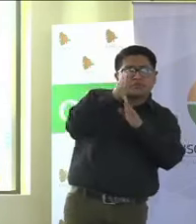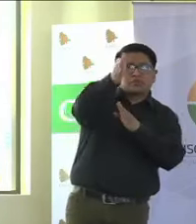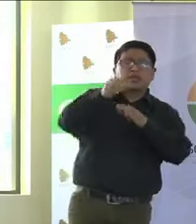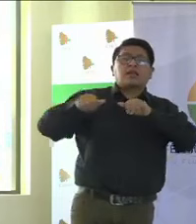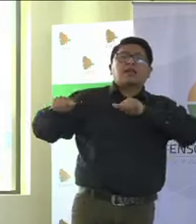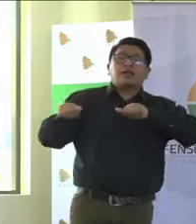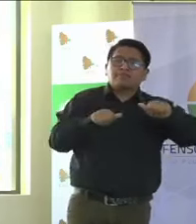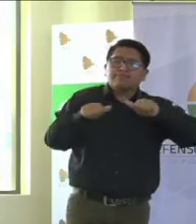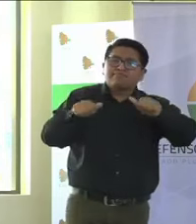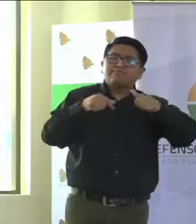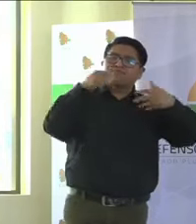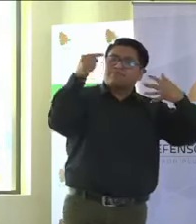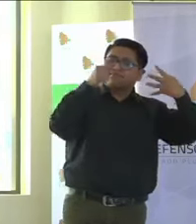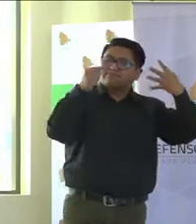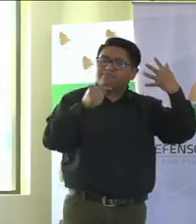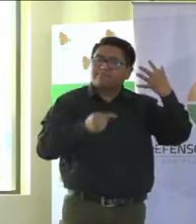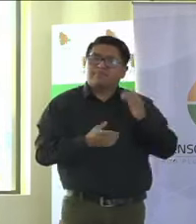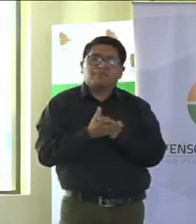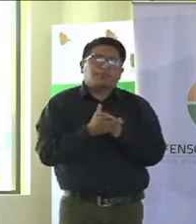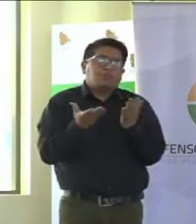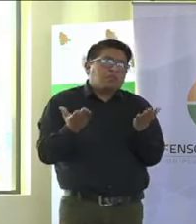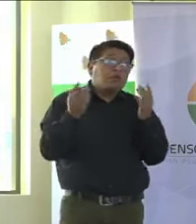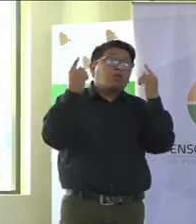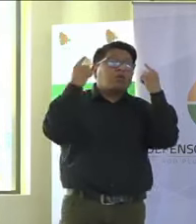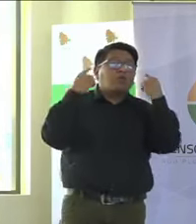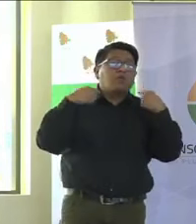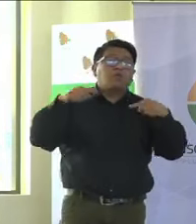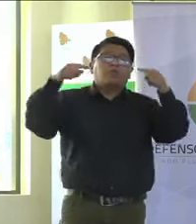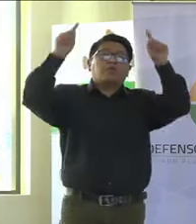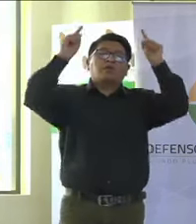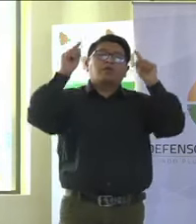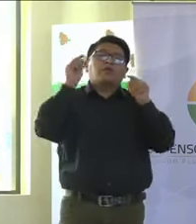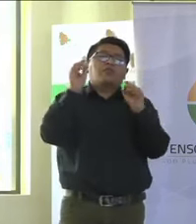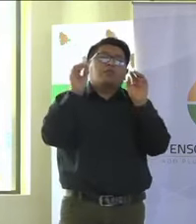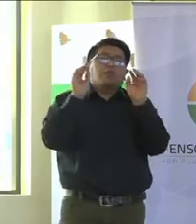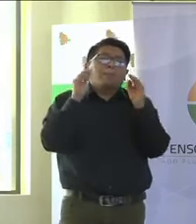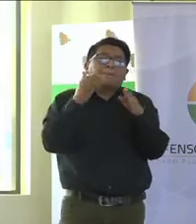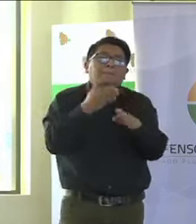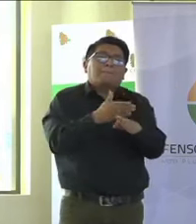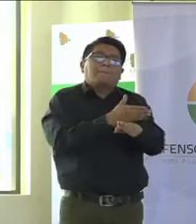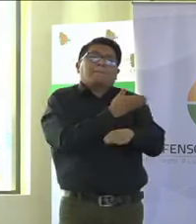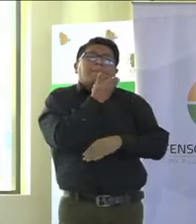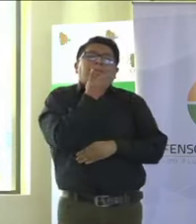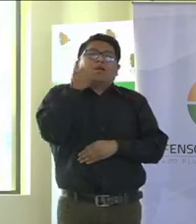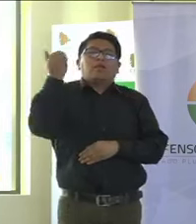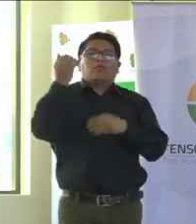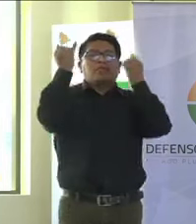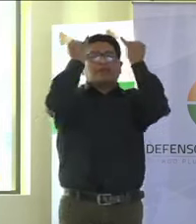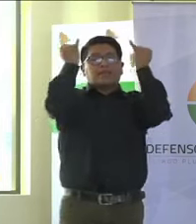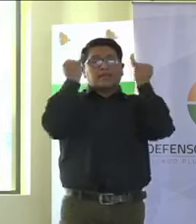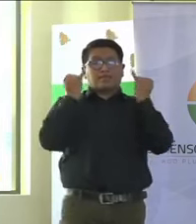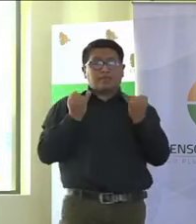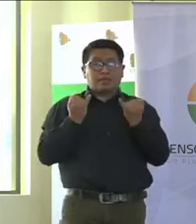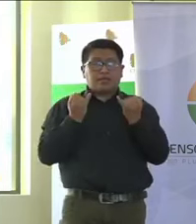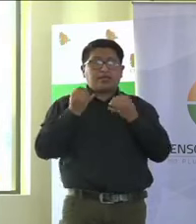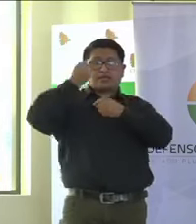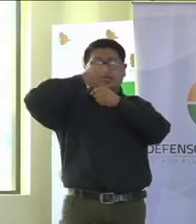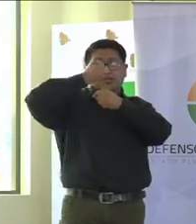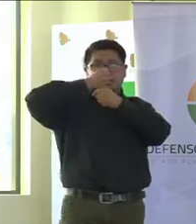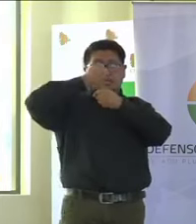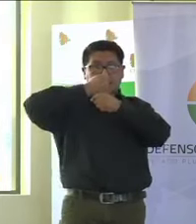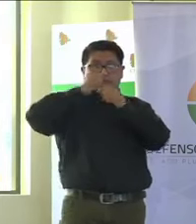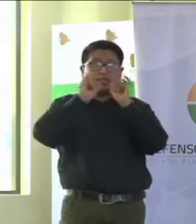permitan pues lograr una mejor imagen interinstitucional, pero también un mejor